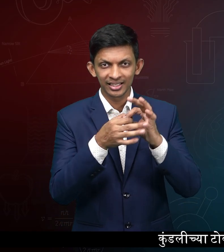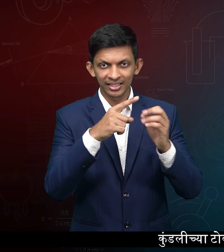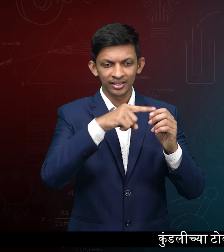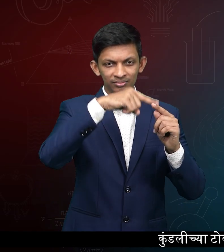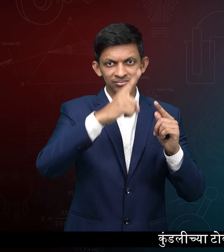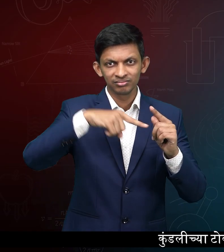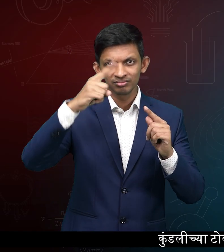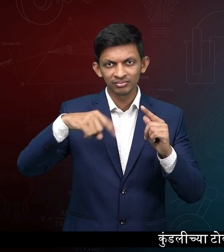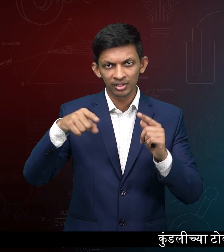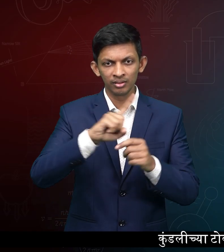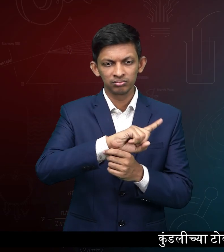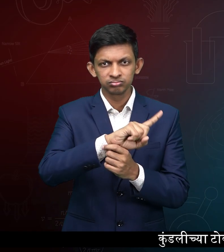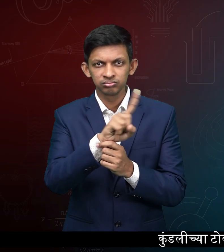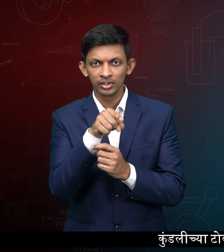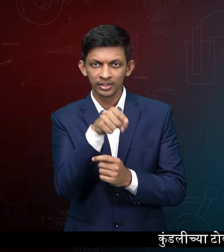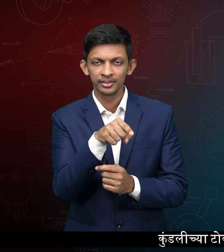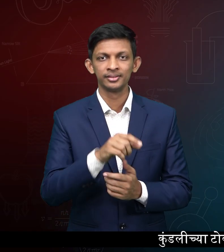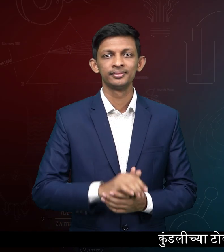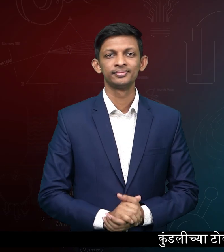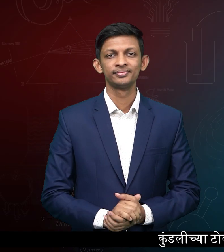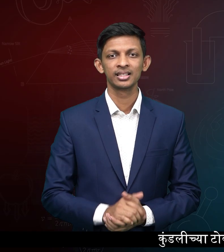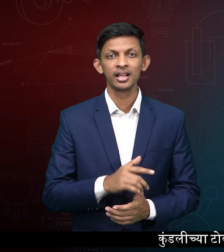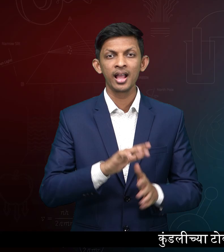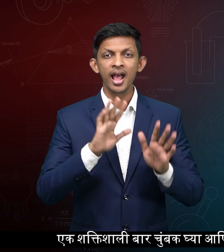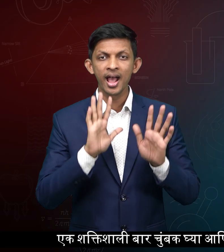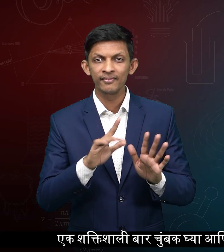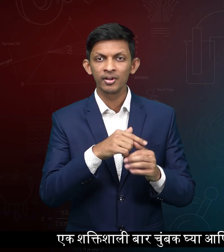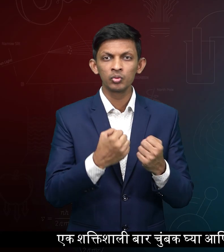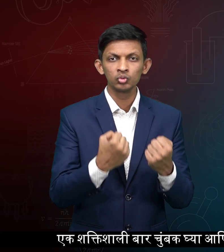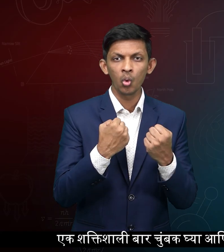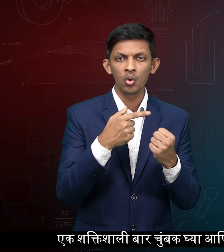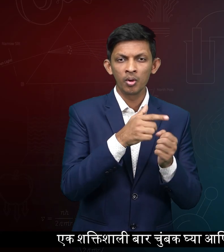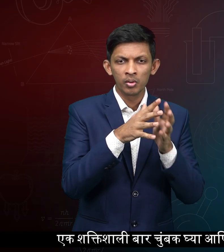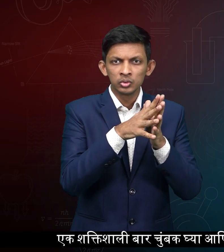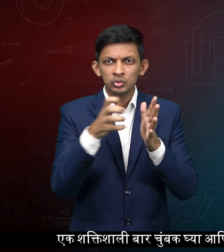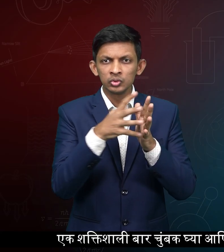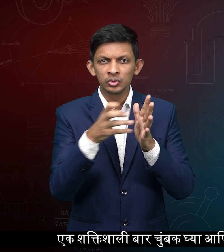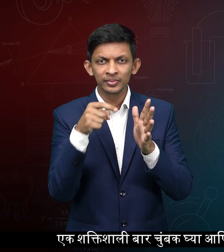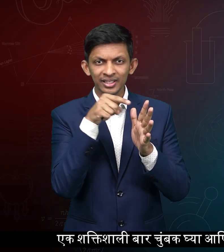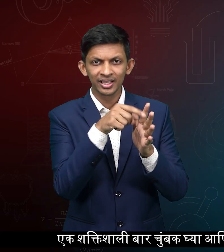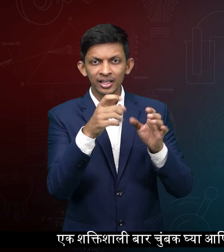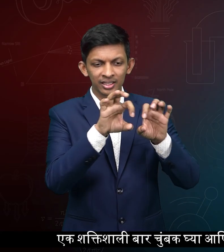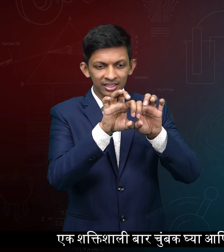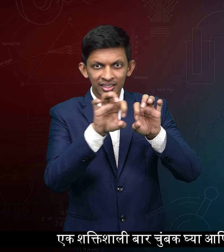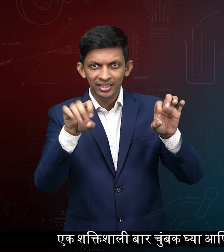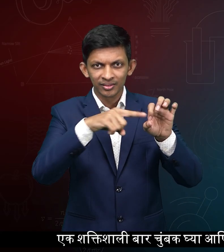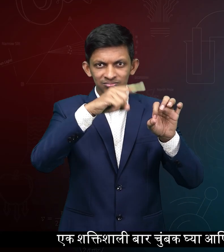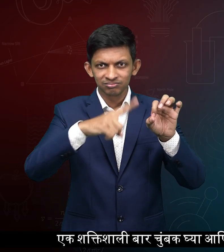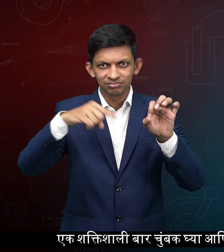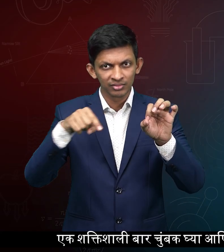कुंडलीच्या टोकांना एका गॅल्व्हॅनोमीटरला जोडा. एका शक्तिशाली बार चुंबक घ्या आणि त्याचा उत्तर ध्रुव कुंडलीच्या